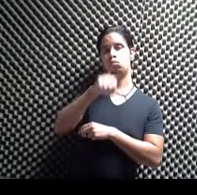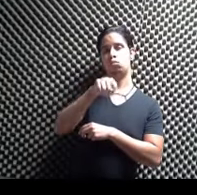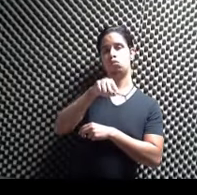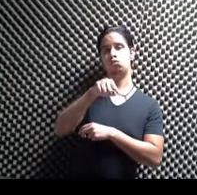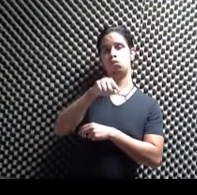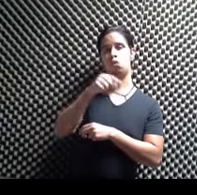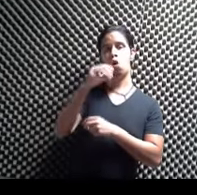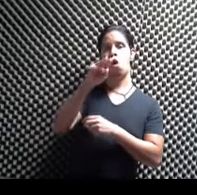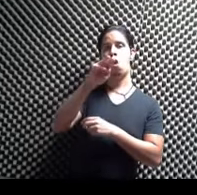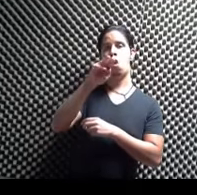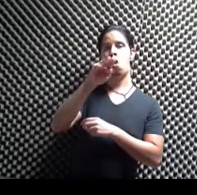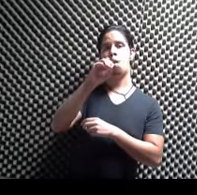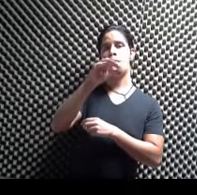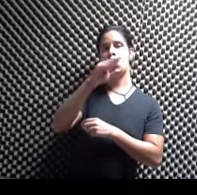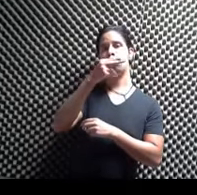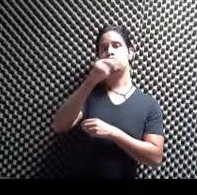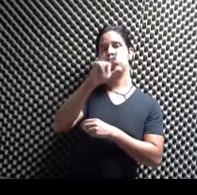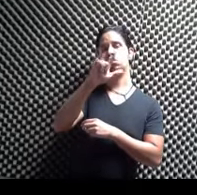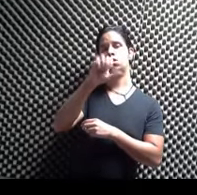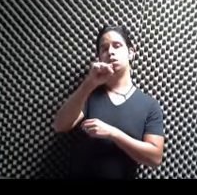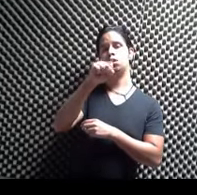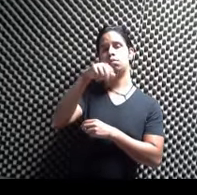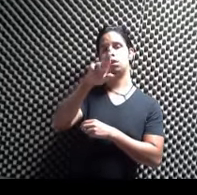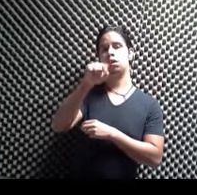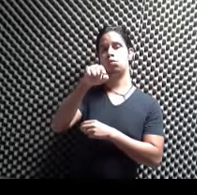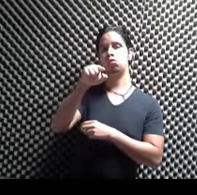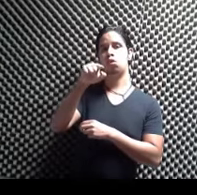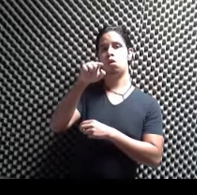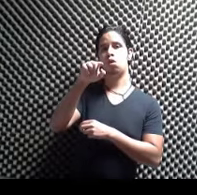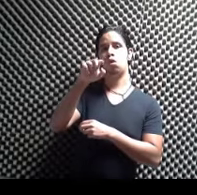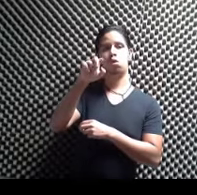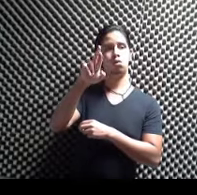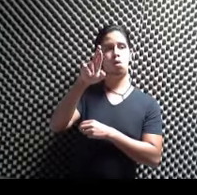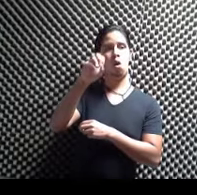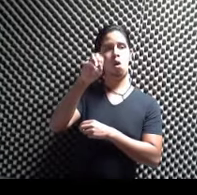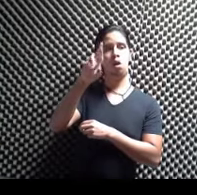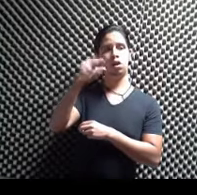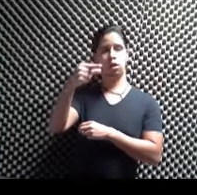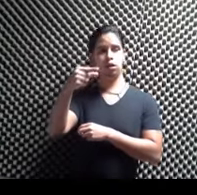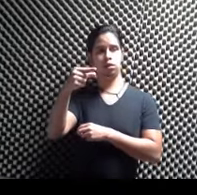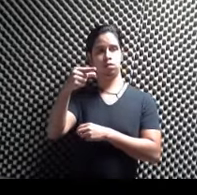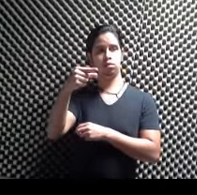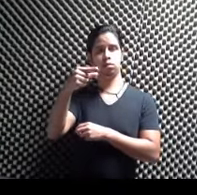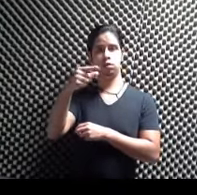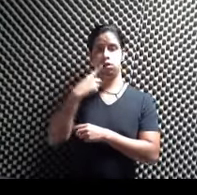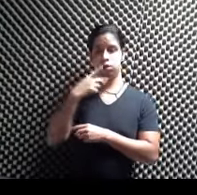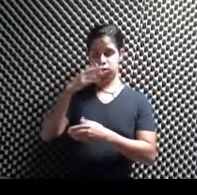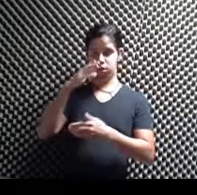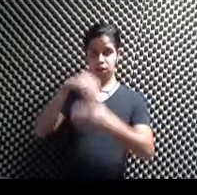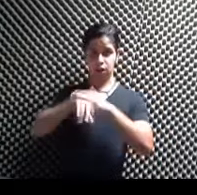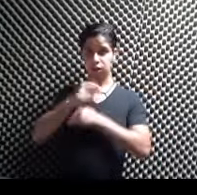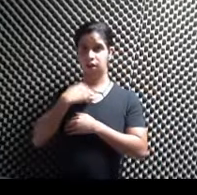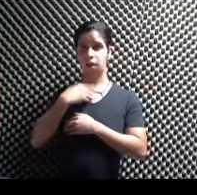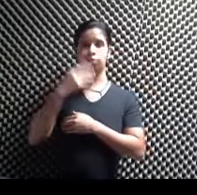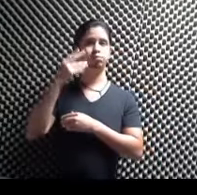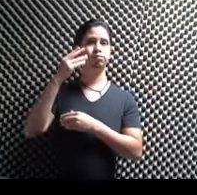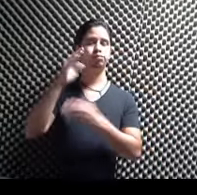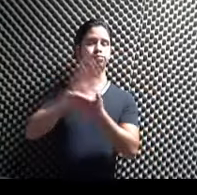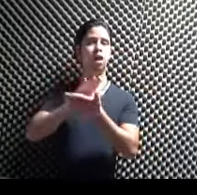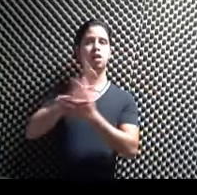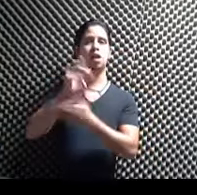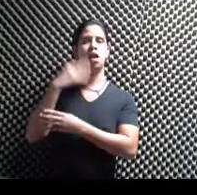www.mochilaspr.org. Uh-huh. Pueden visitarnos por Facebook, Mochilas Puerto Rico. ¿Y sabes qué le van a hacer? Entra a la página de Facebook y me le da like. Exacto. Yes.